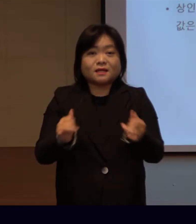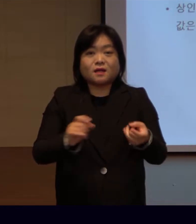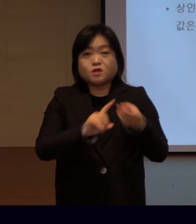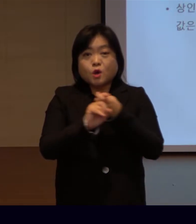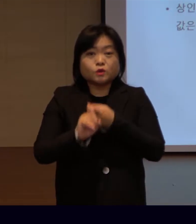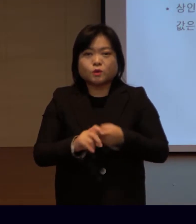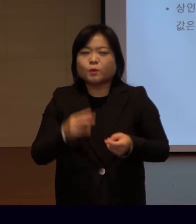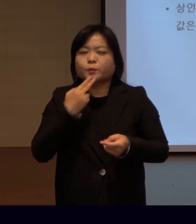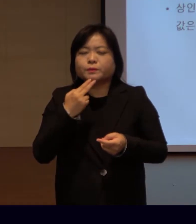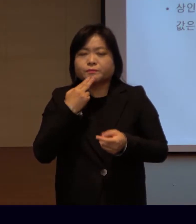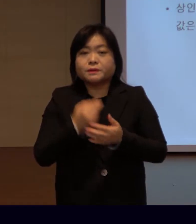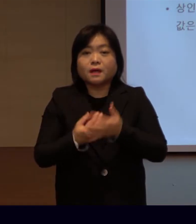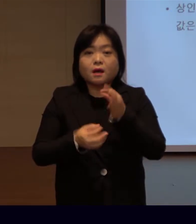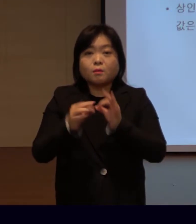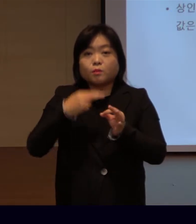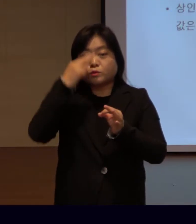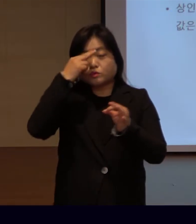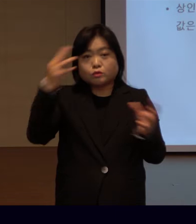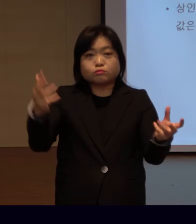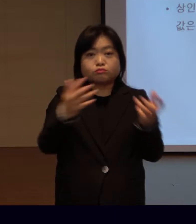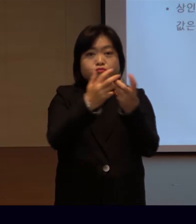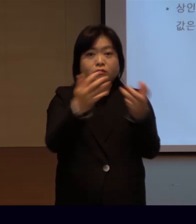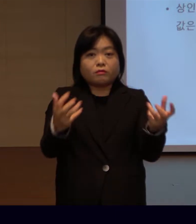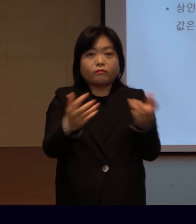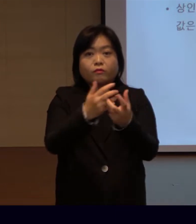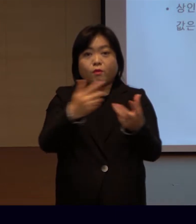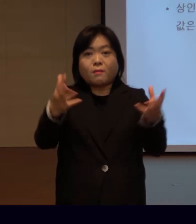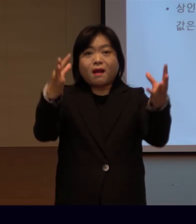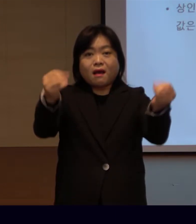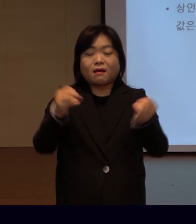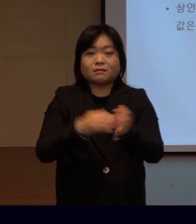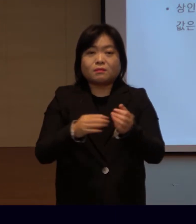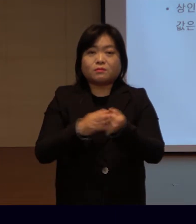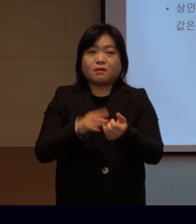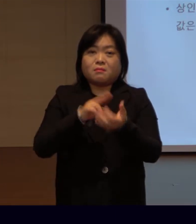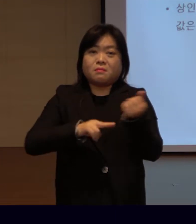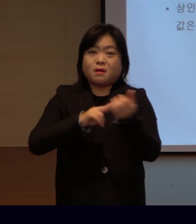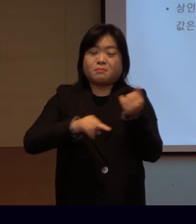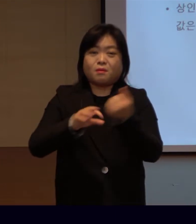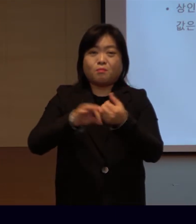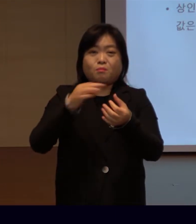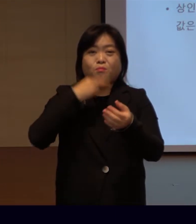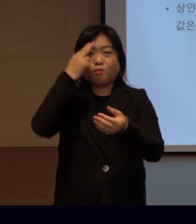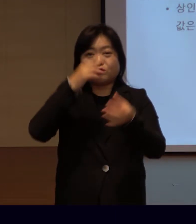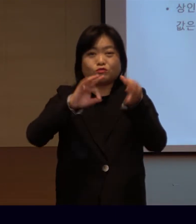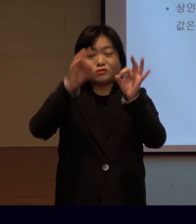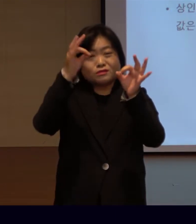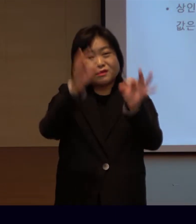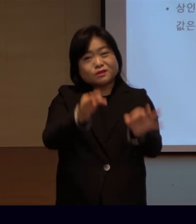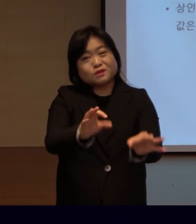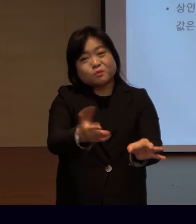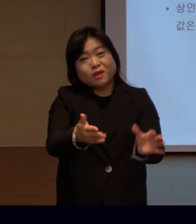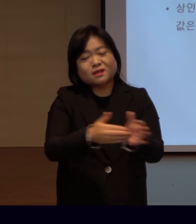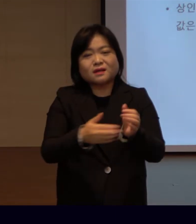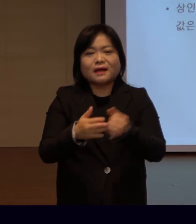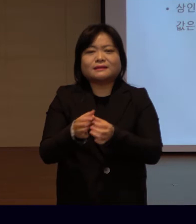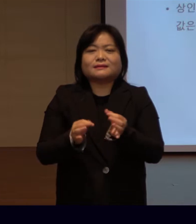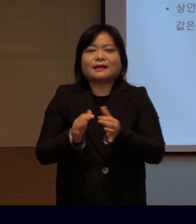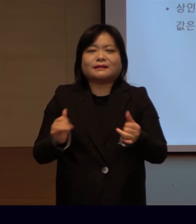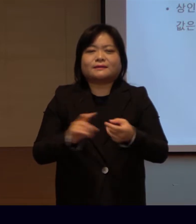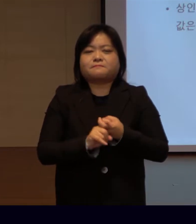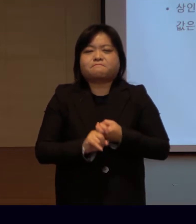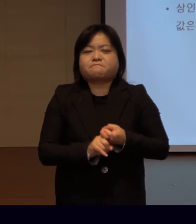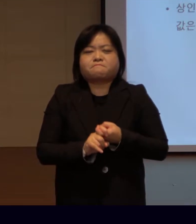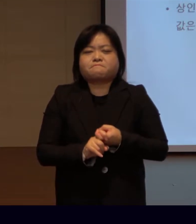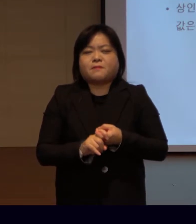없습니다. 포도주가 풍년이 들었어요. 근데 막 팔면 포도값이 떨어지잖아요. 그래서 상인들이